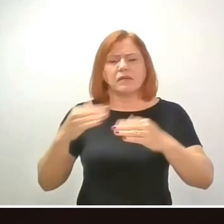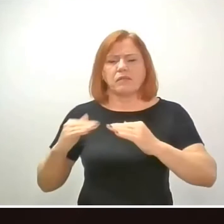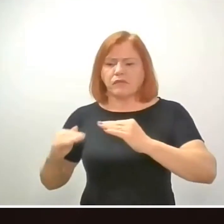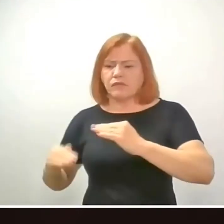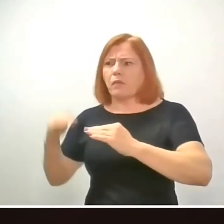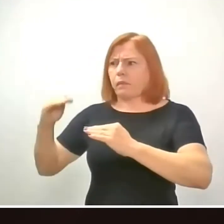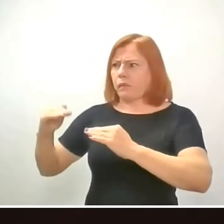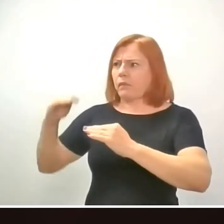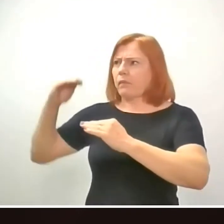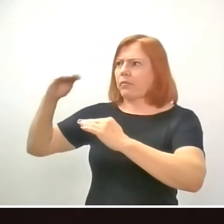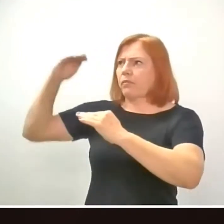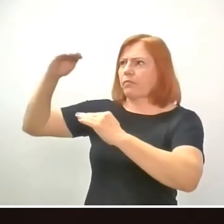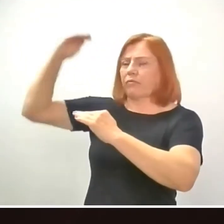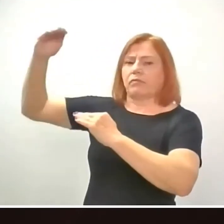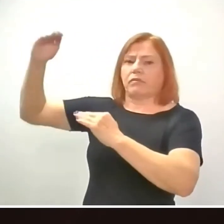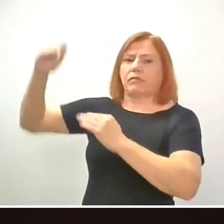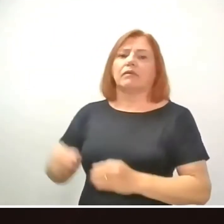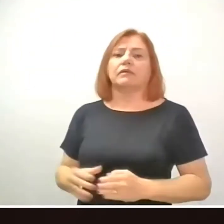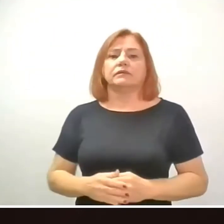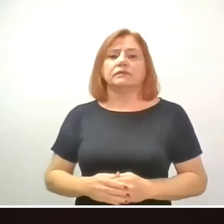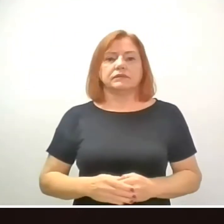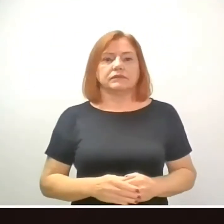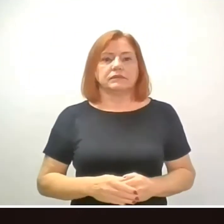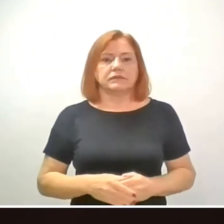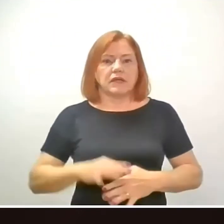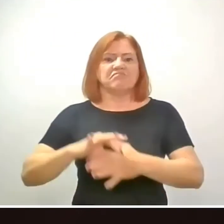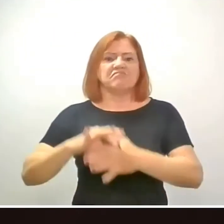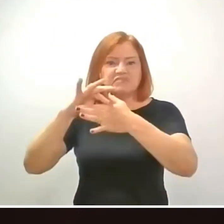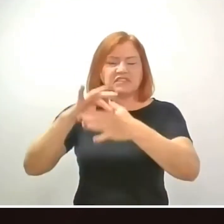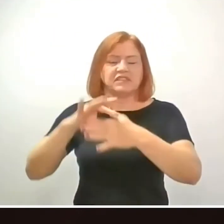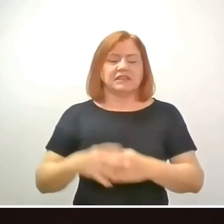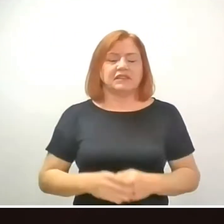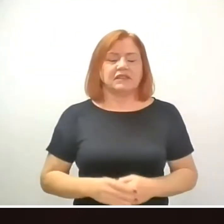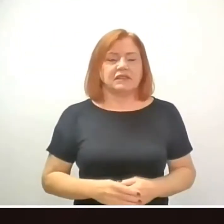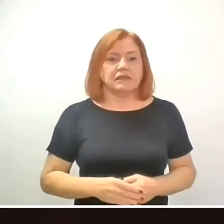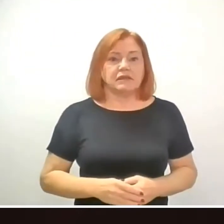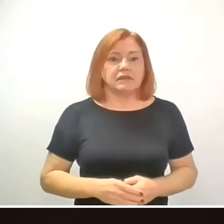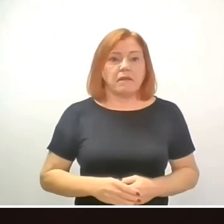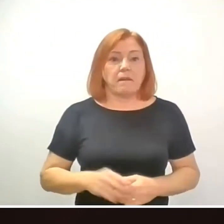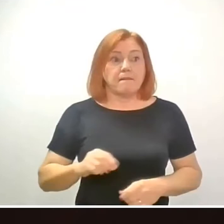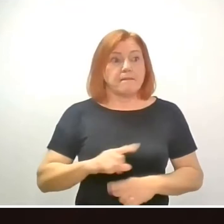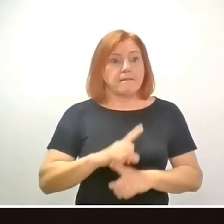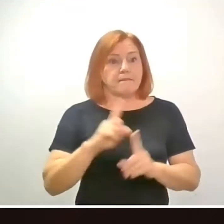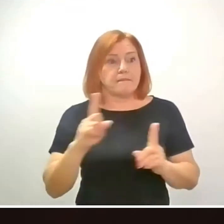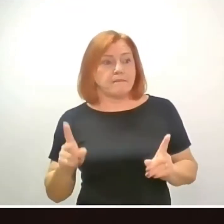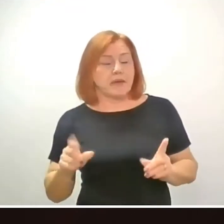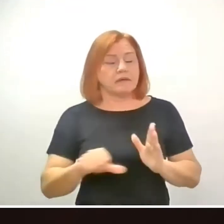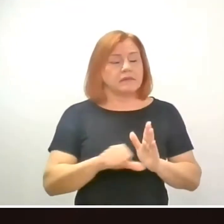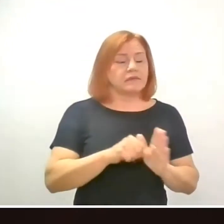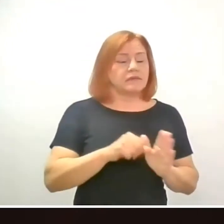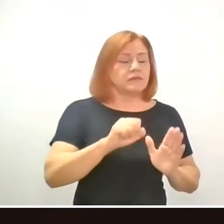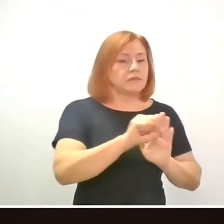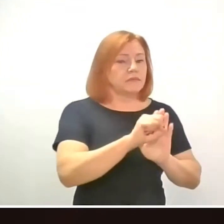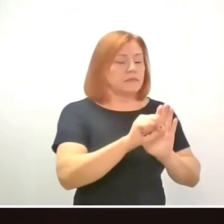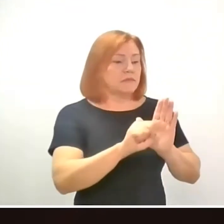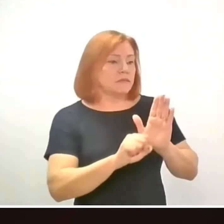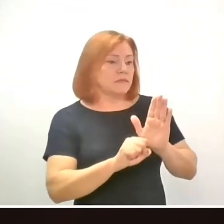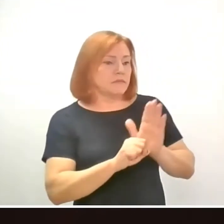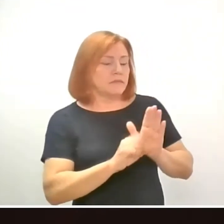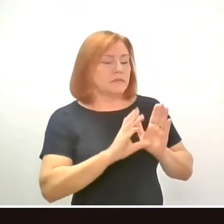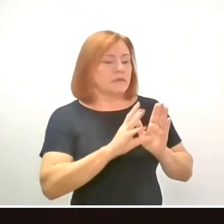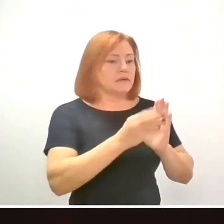no primeiro século, a igreja em Éfeso ainda era fiel ao ensinamento dos apóstolos. Todavia,